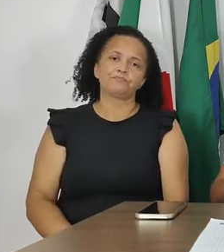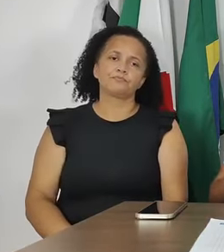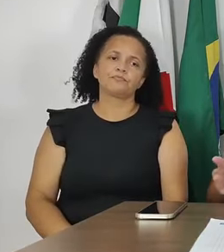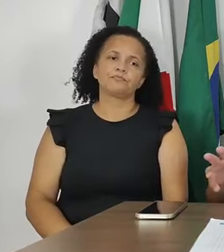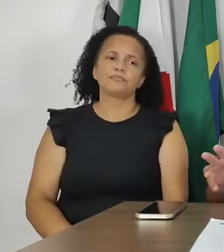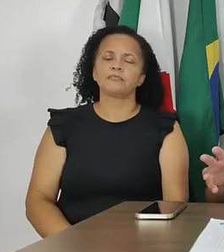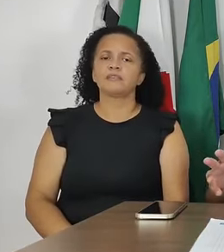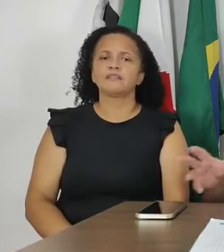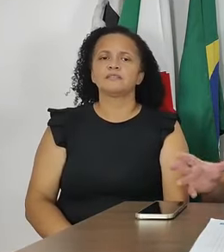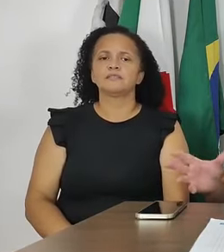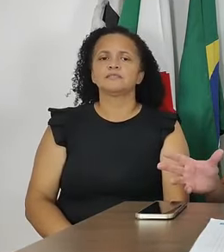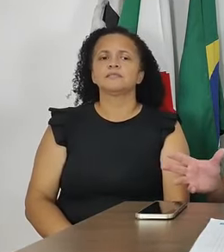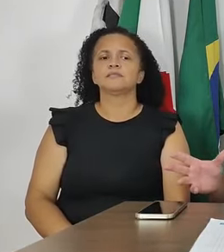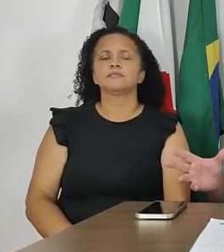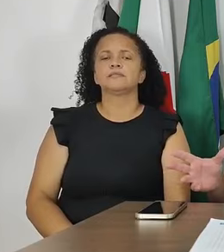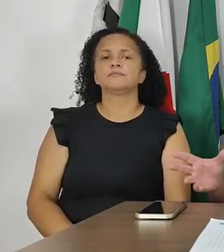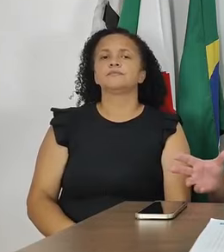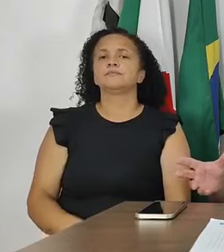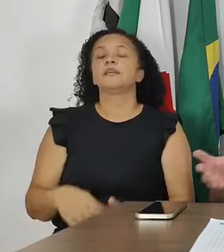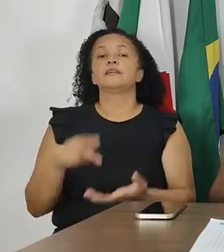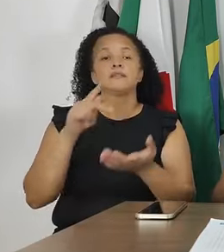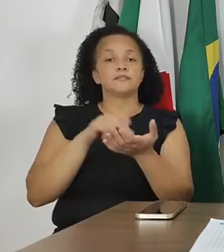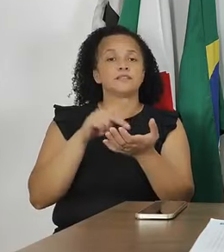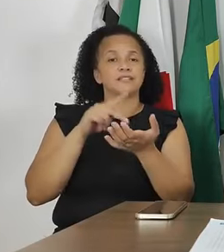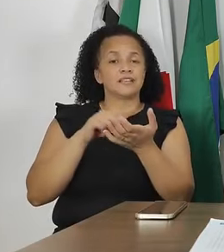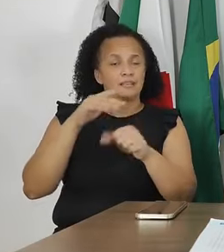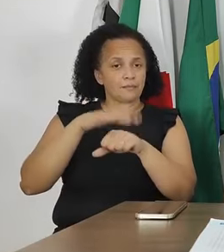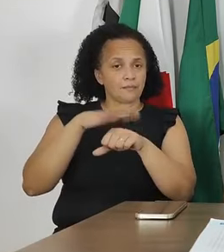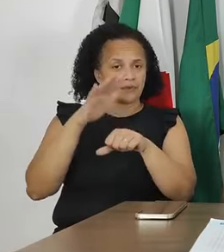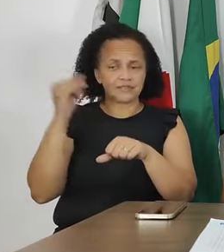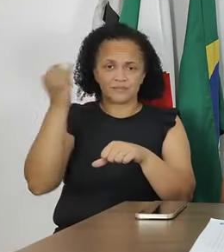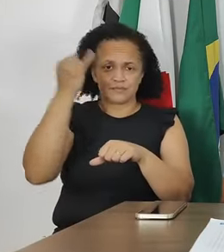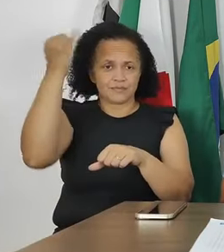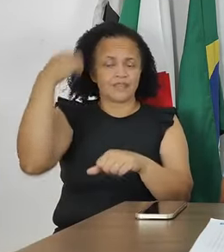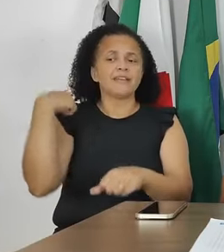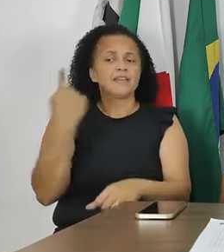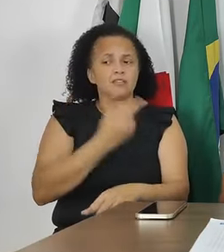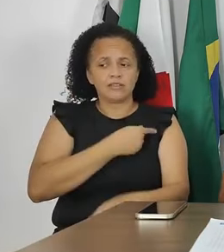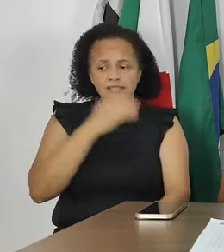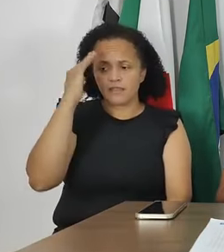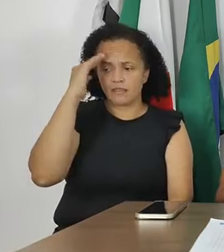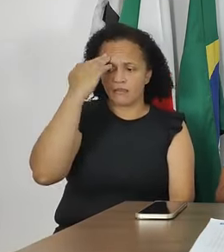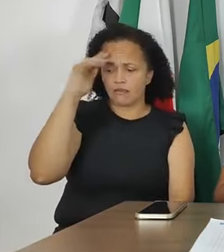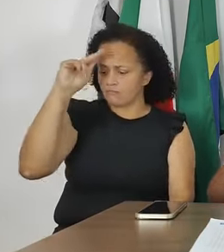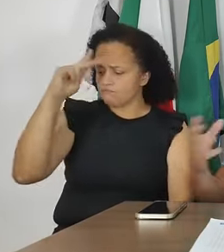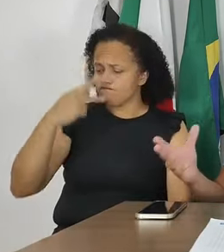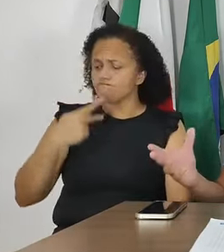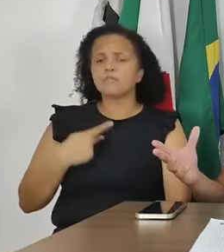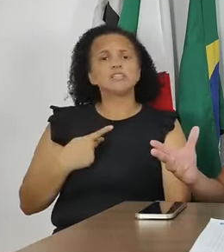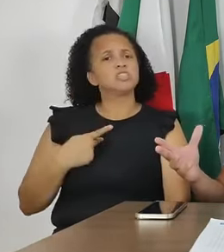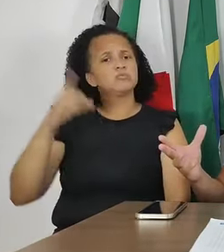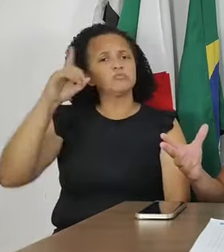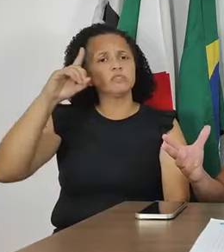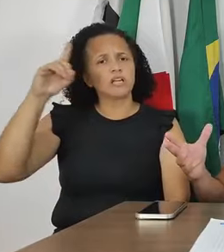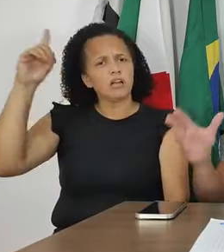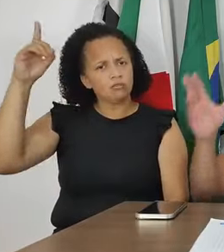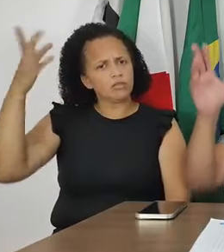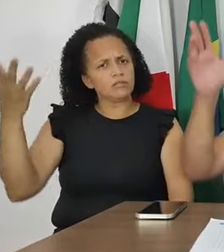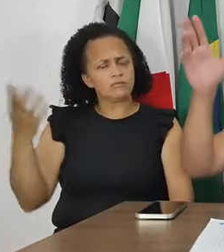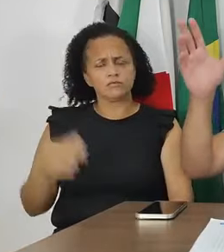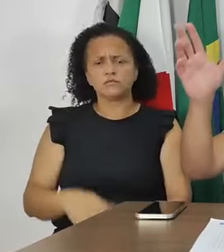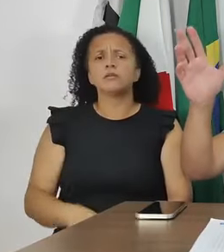Já que uma das verdades mais importantes é a gente desenvolver a nossa identidade, o que é desenvolver essa identidade?